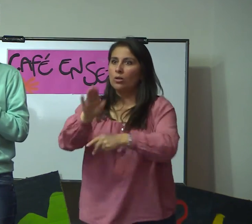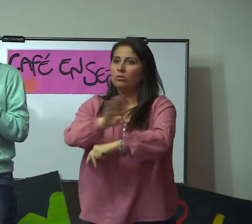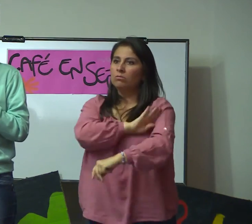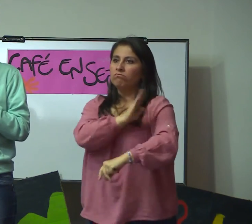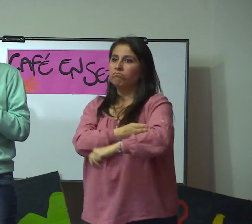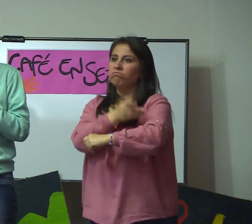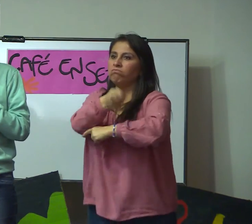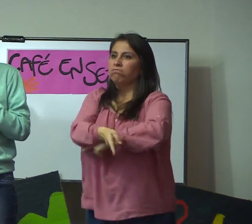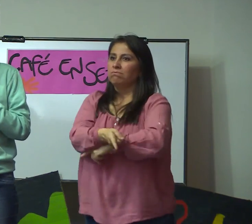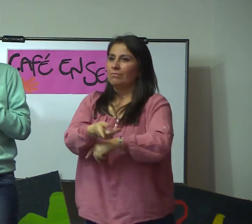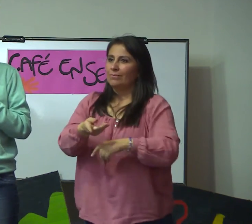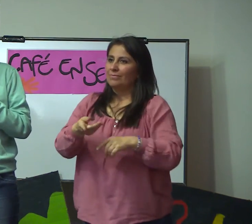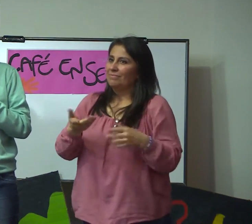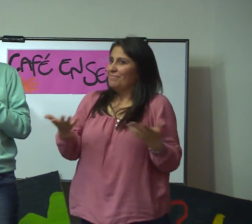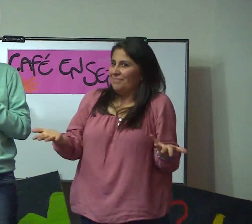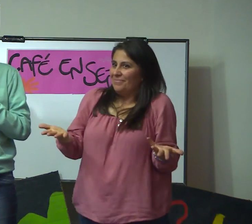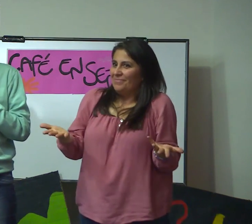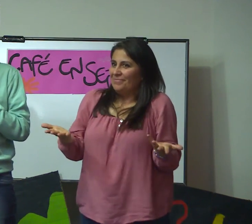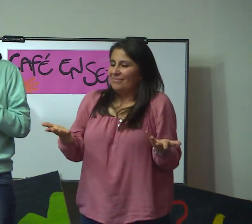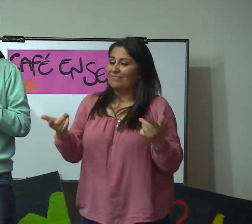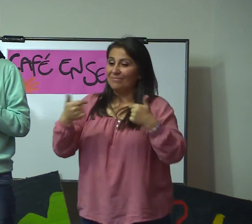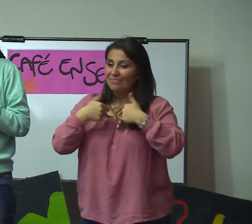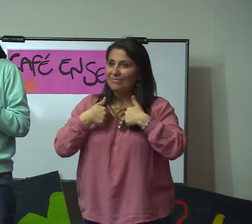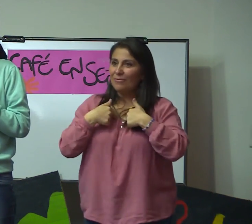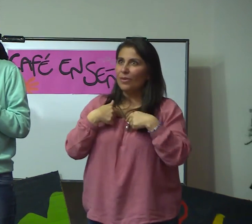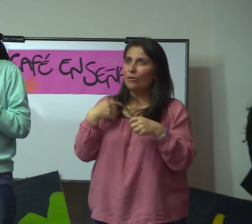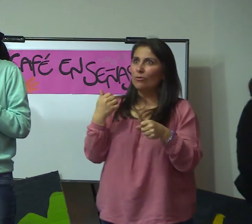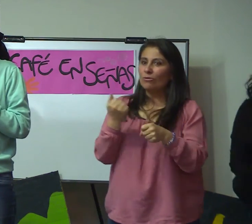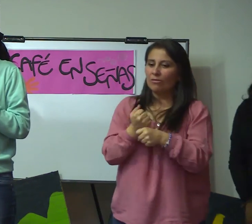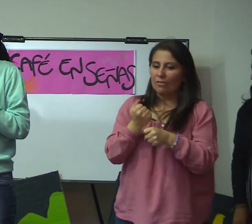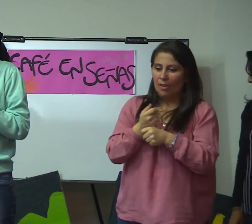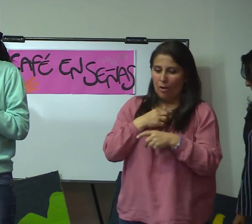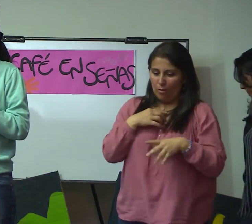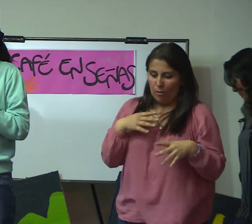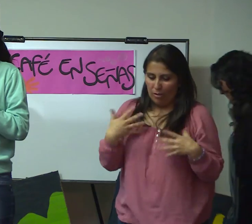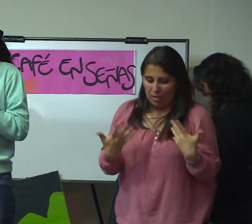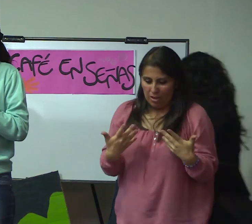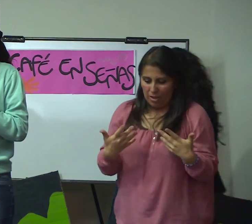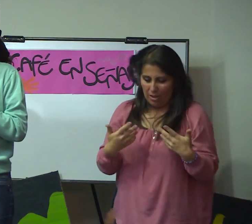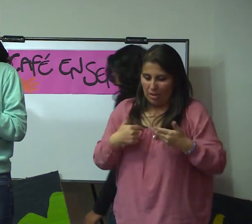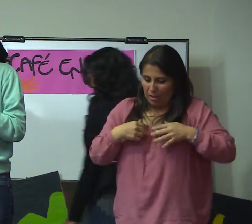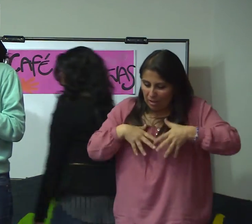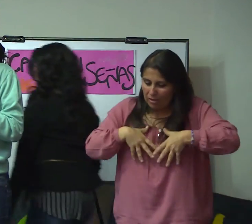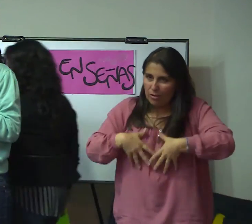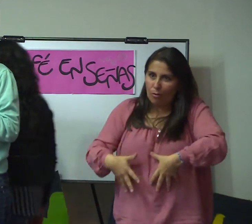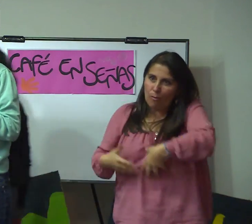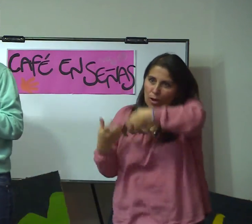Y para mí también es un ejercicio como de desnudarme y poder presentarme ante ustedes desde otro lugar.